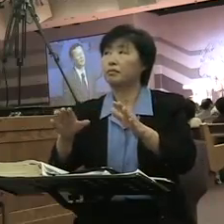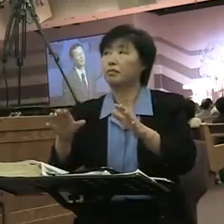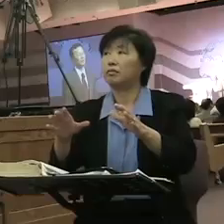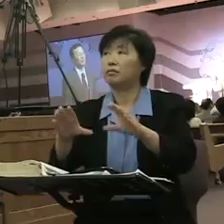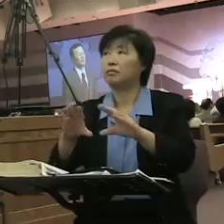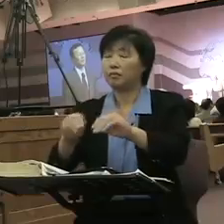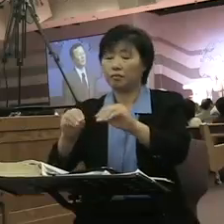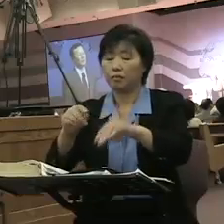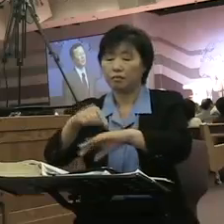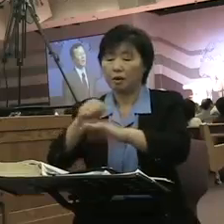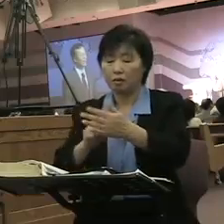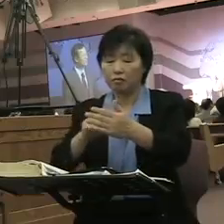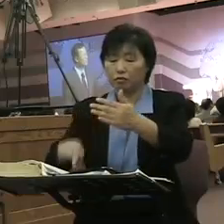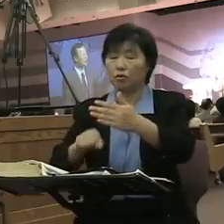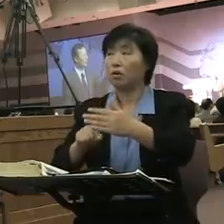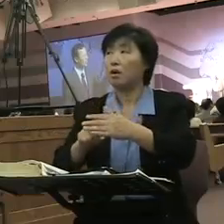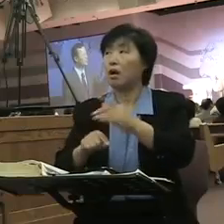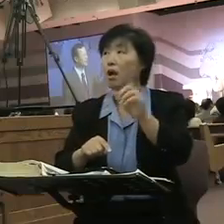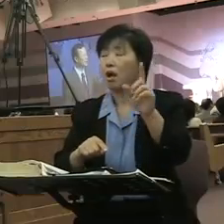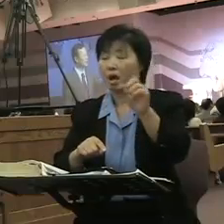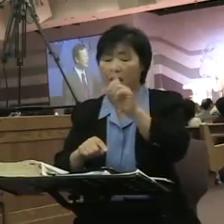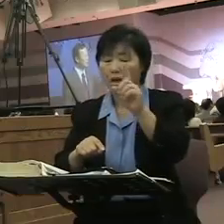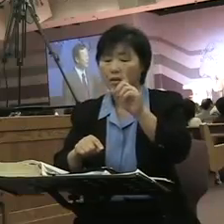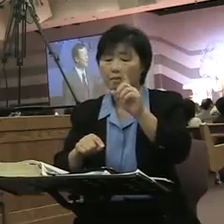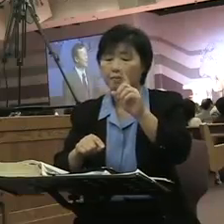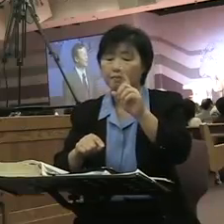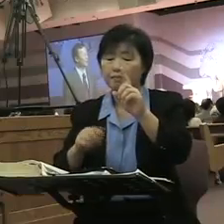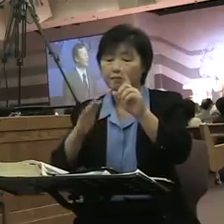없구나. 한 명도